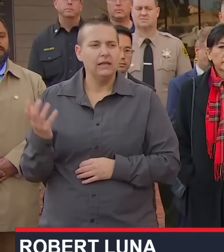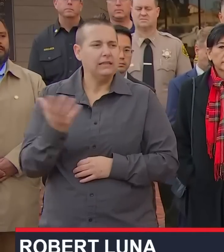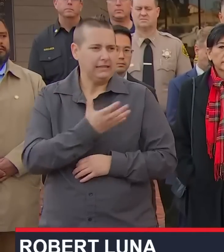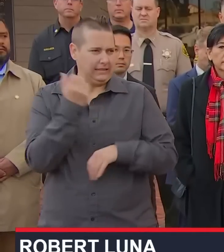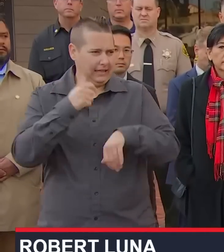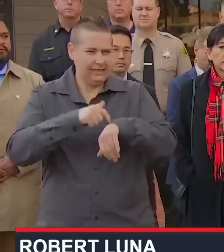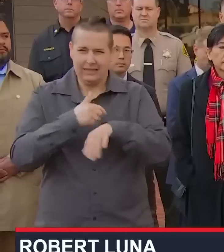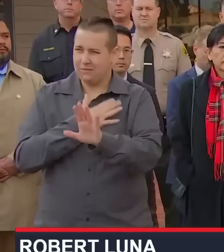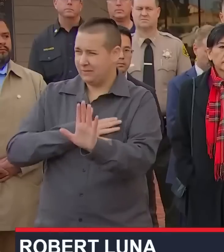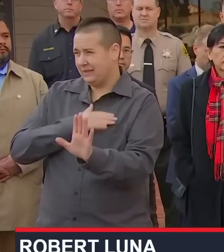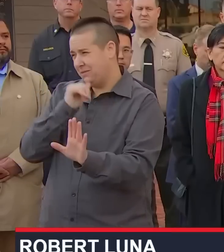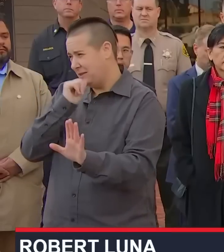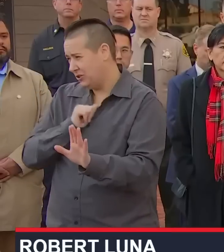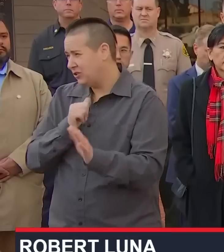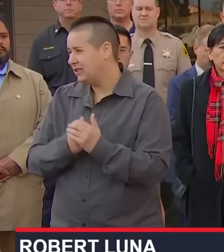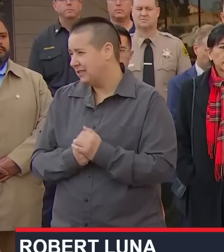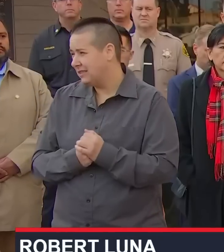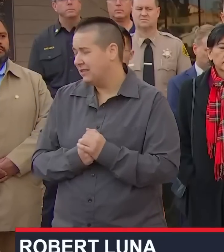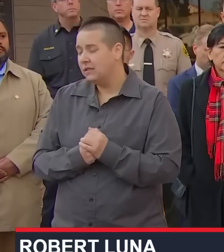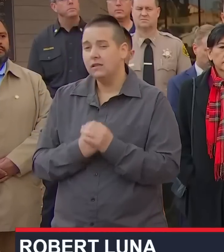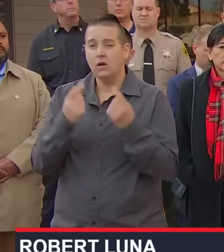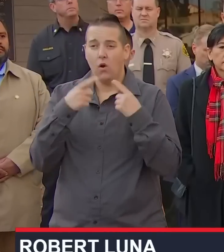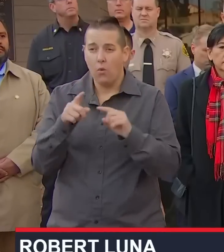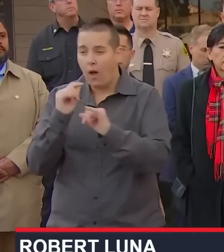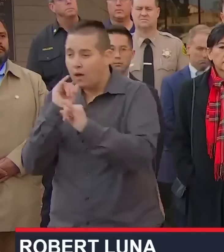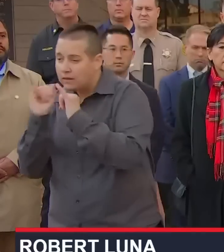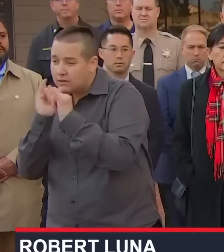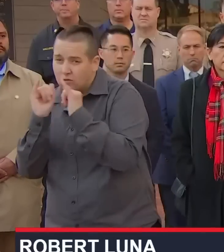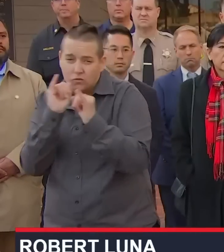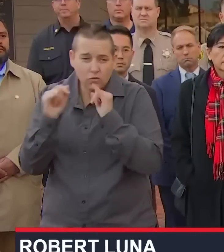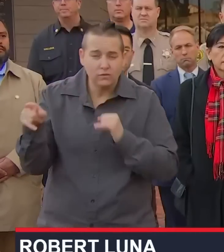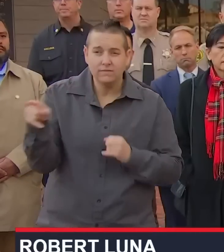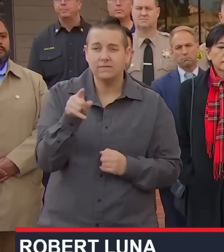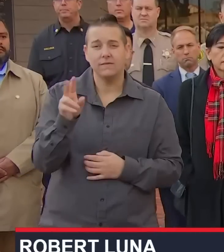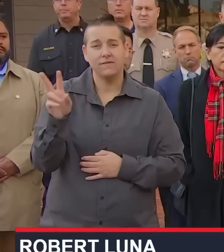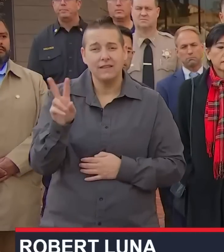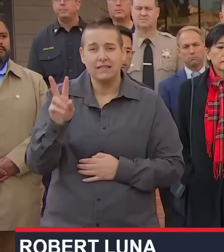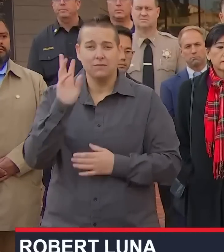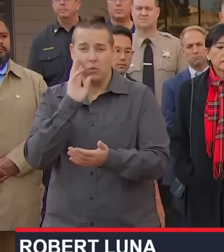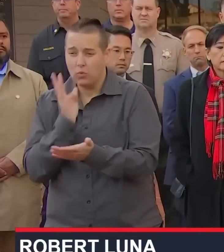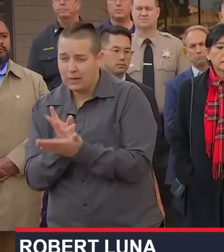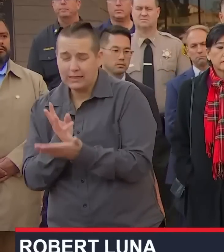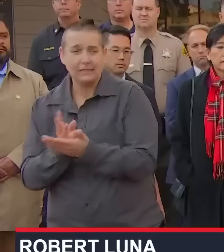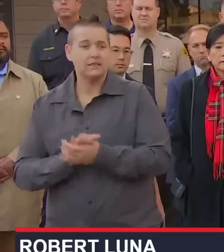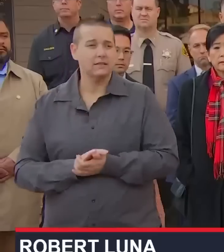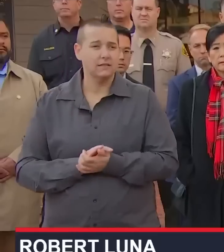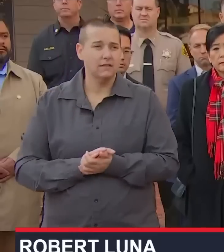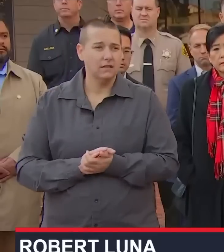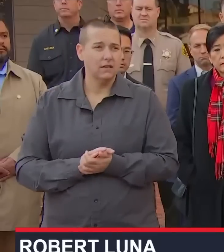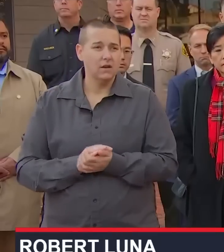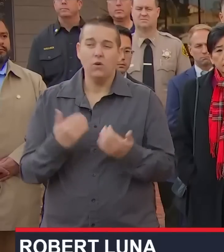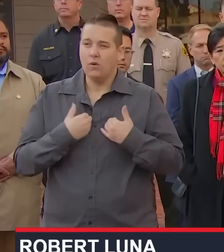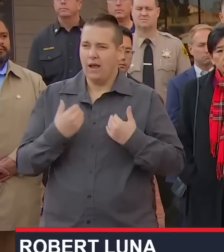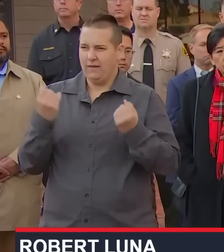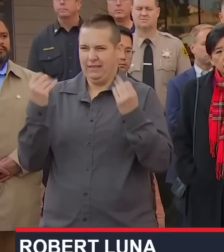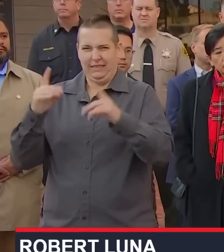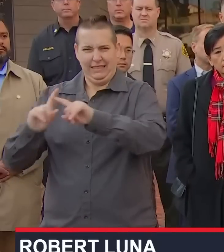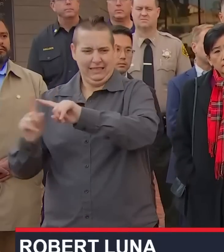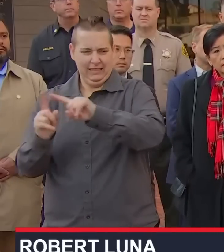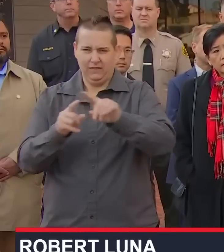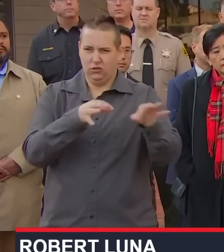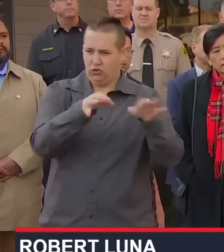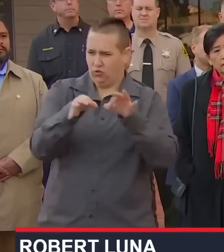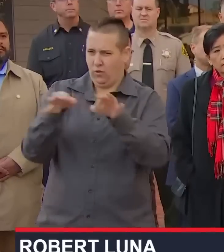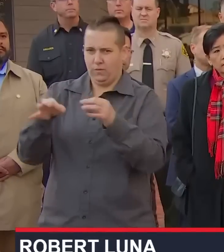lugar del suceso aquí en Monterrey Park nos ha tomado tiempo y les pedimos que tengan paciencia porque estamos entrevistando a víctimas